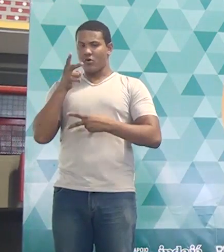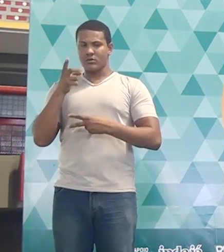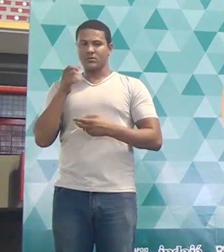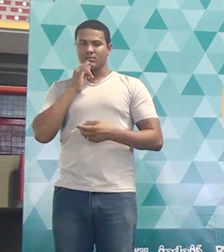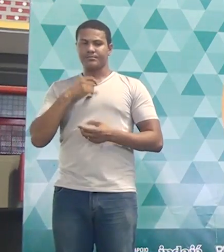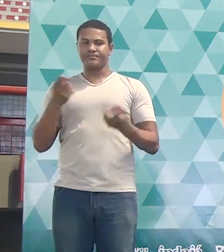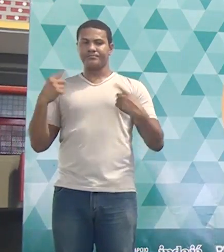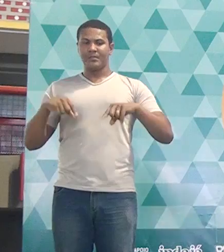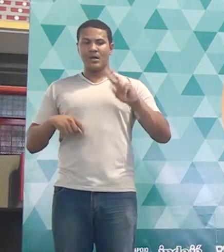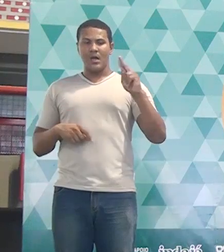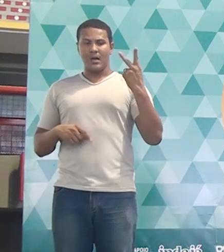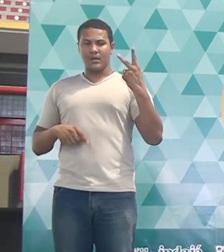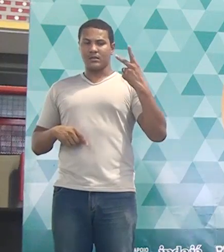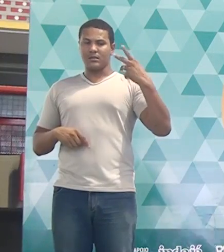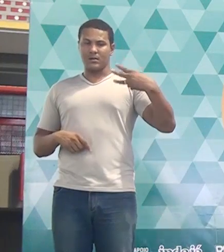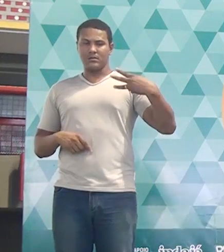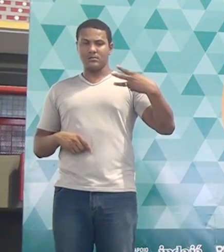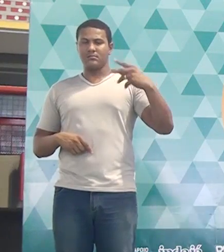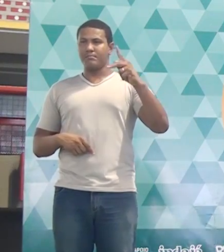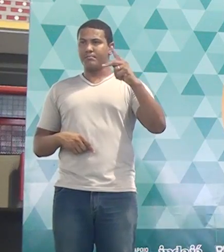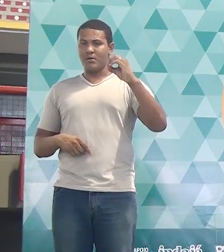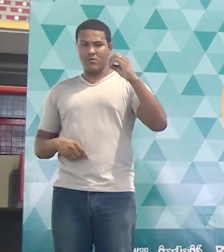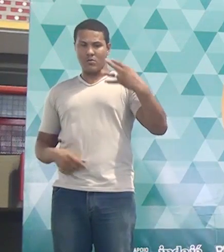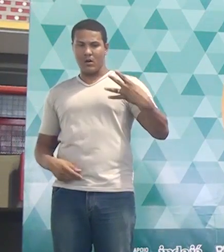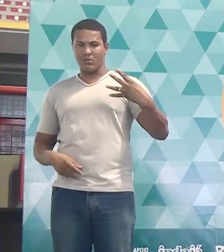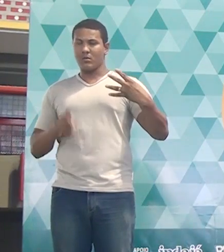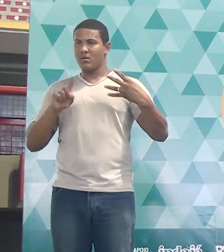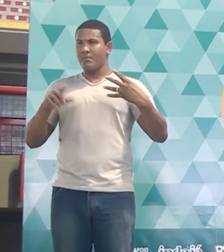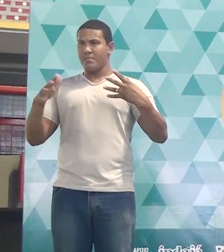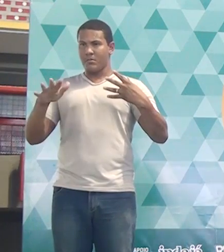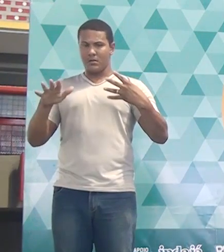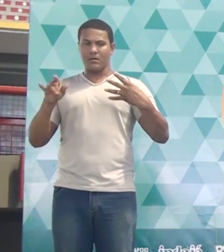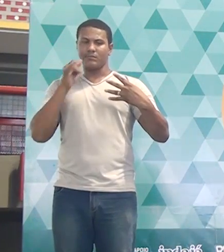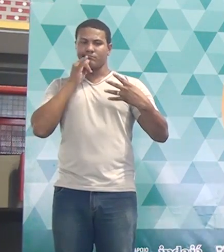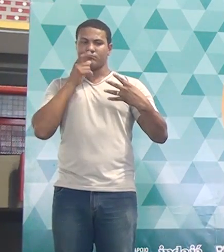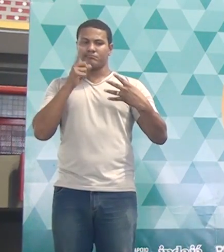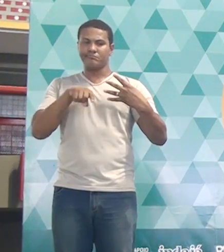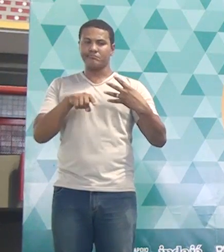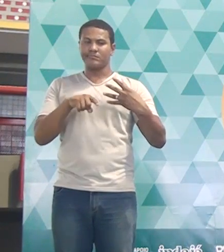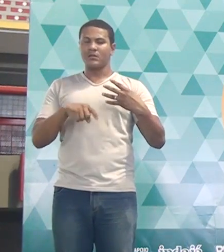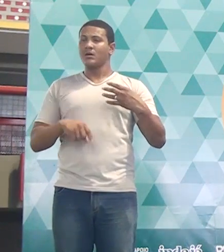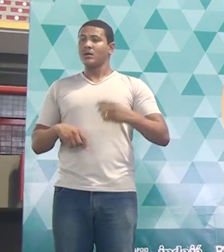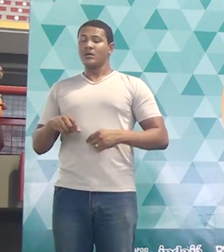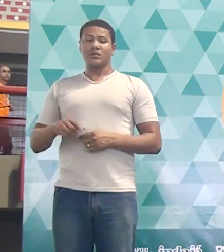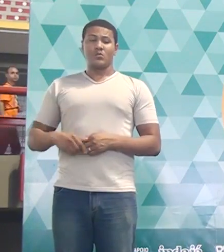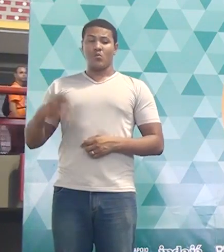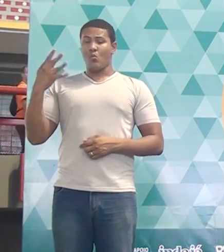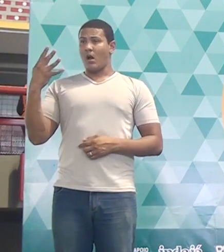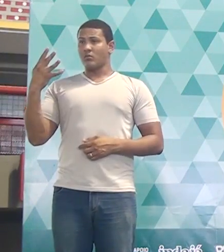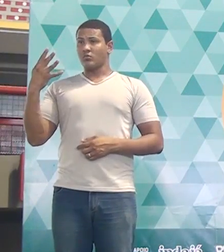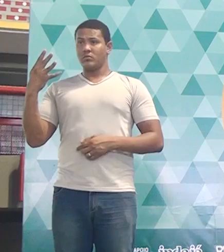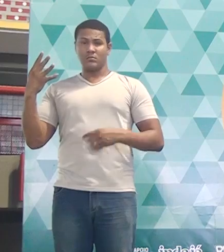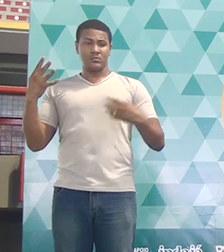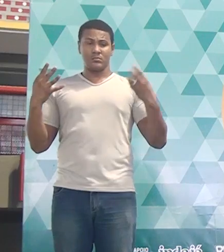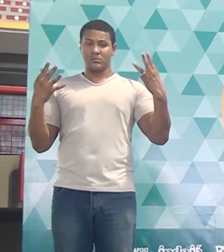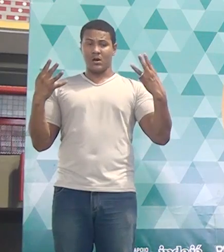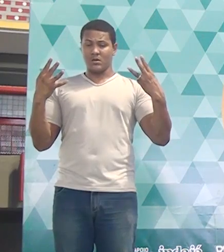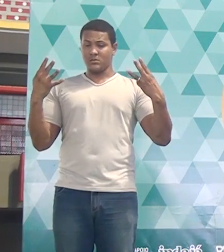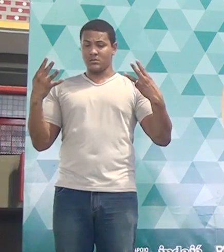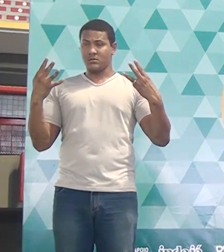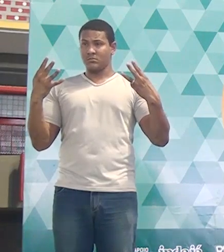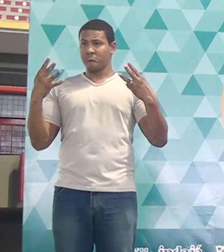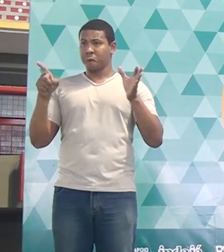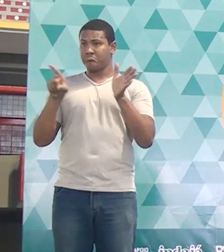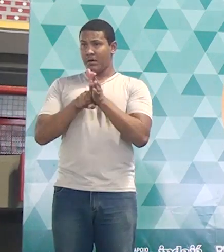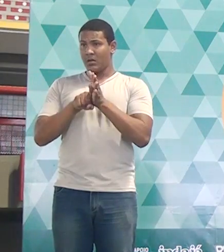H3PO4. Quantos oxigênios são? 4. Hidrogênios? 3. 4 menos 3, 1. Ele é